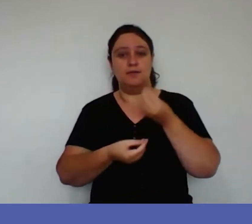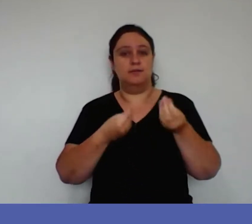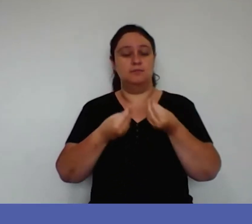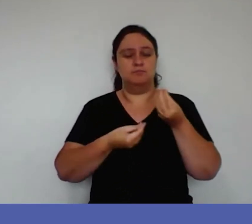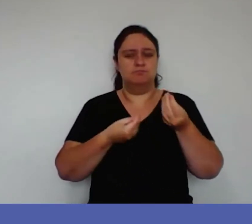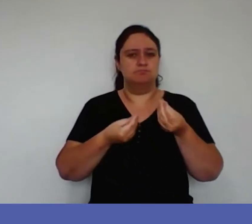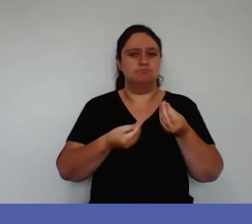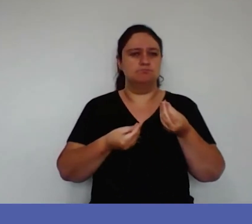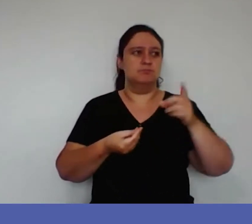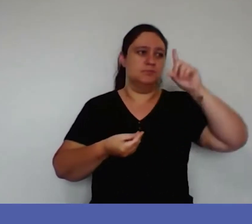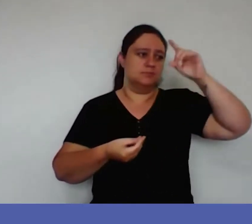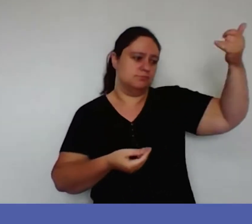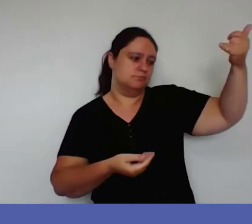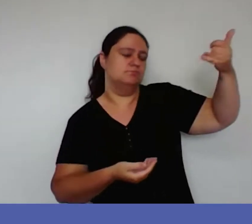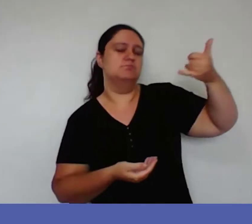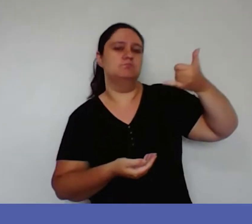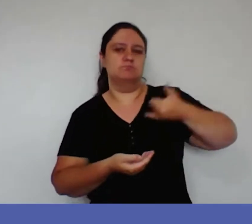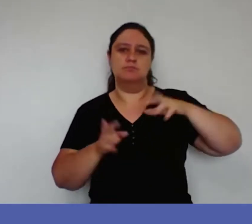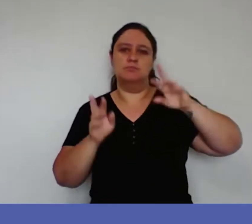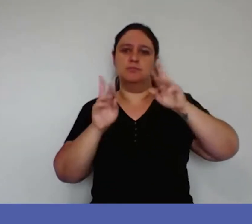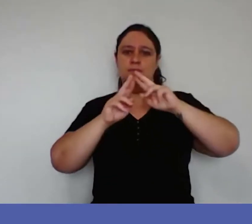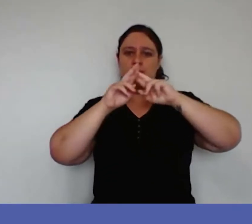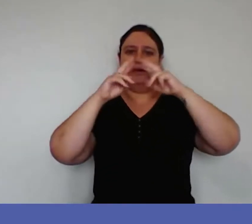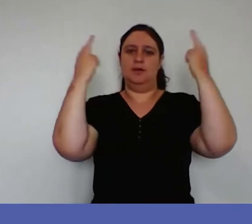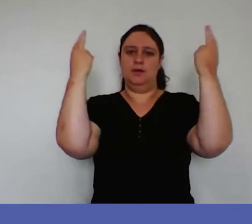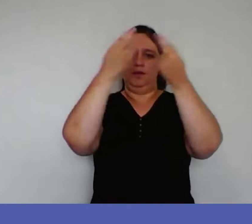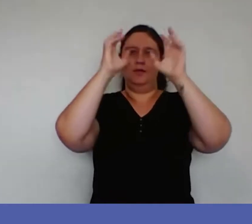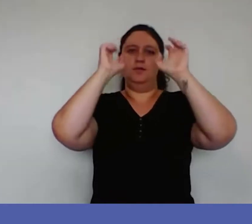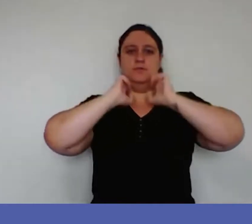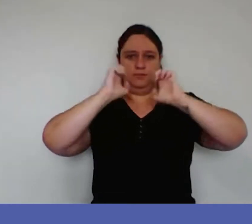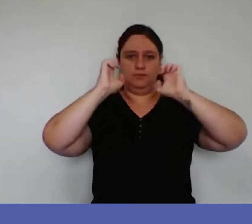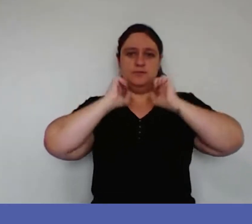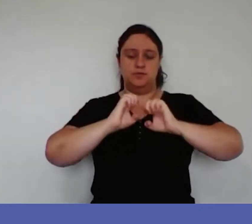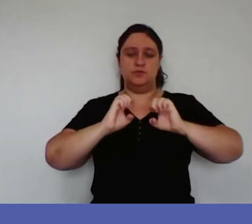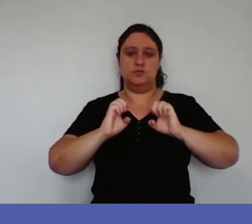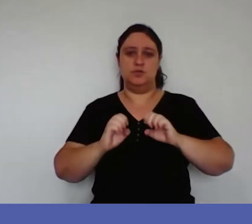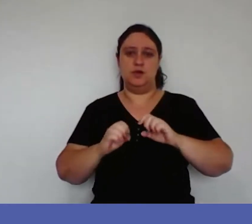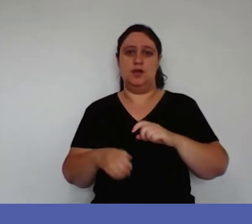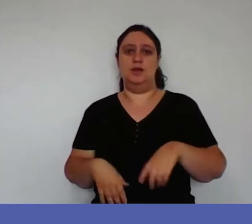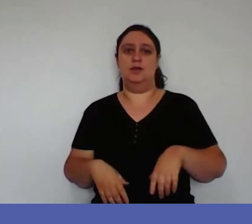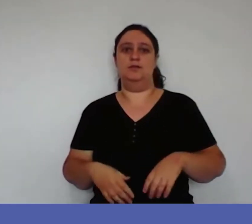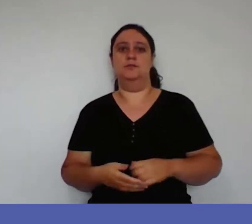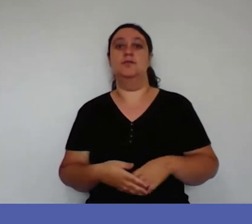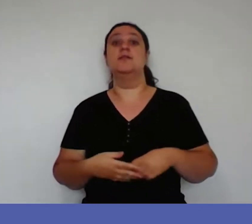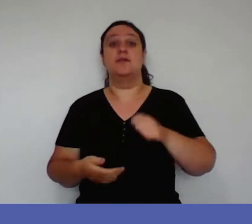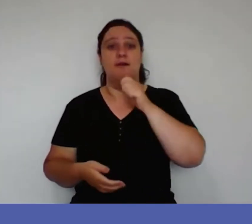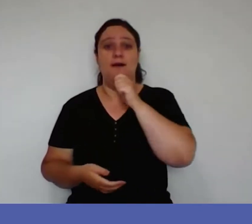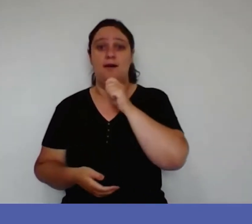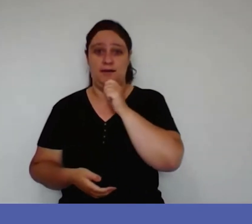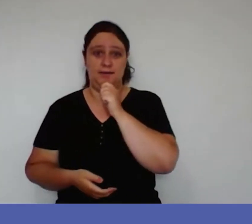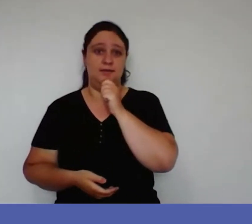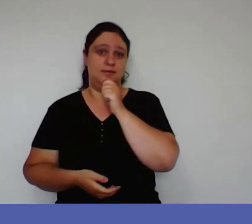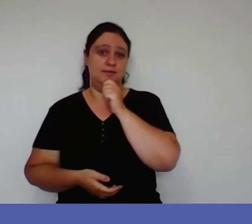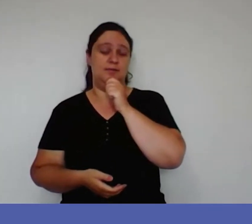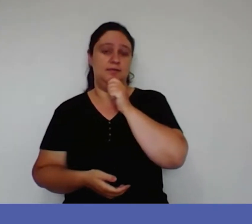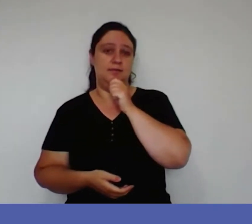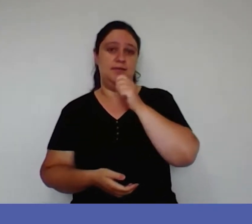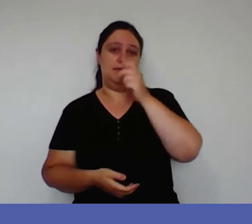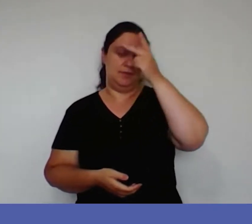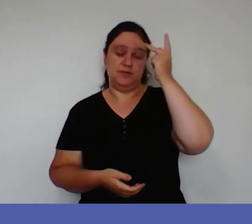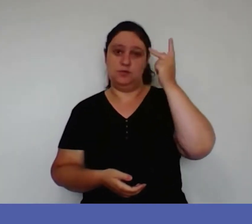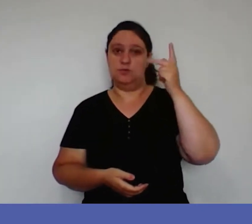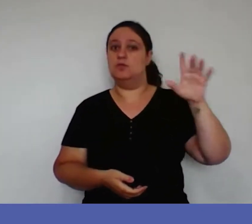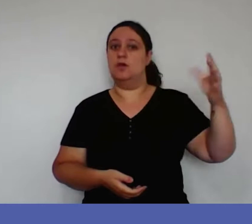do Reino, e muitas sementes estão aí ainda para eclodir, e muitas pessoas dessas já vieram